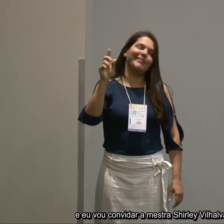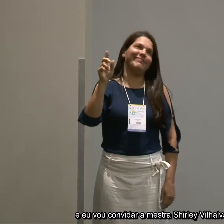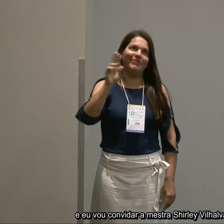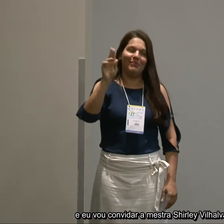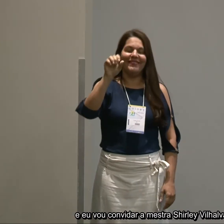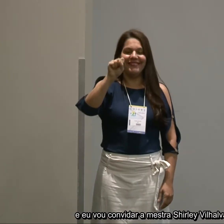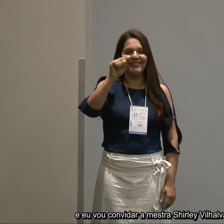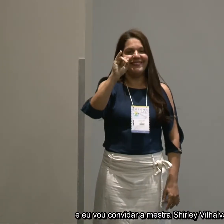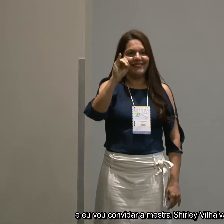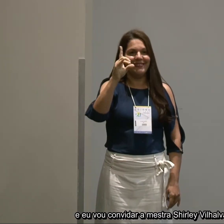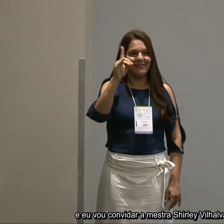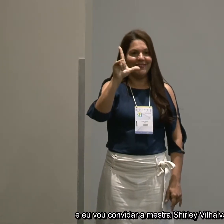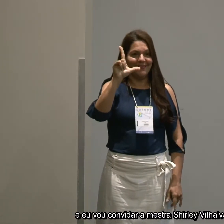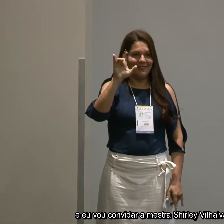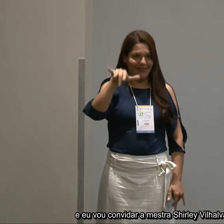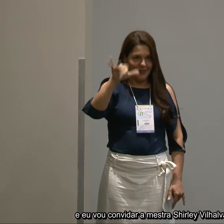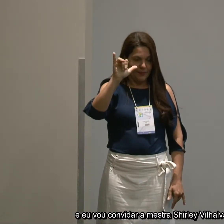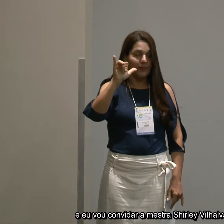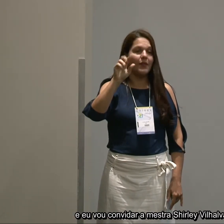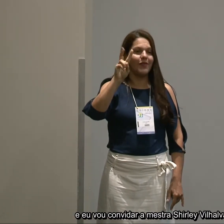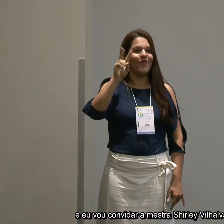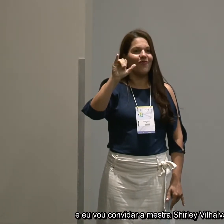Shirley Vilhalva.